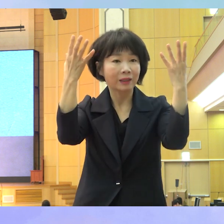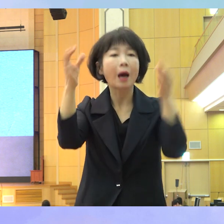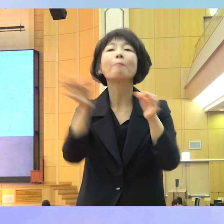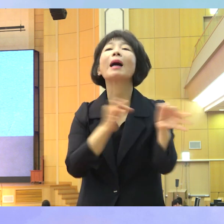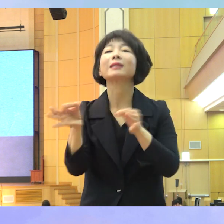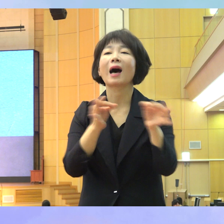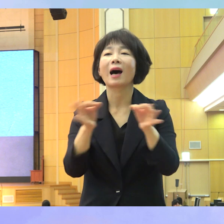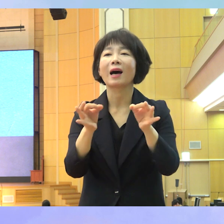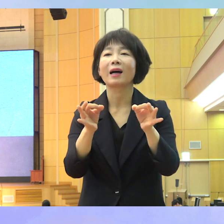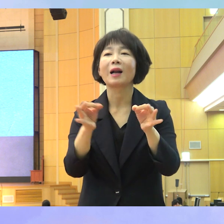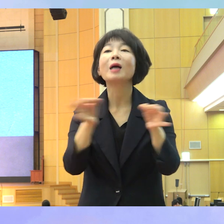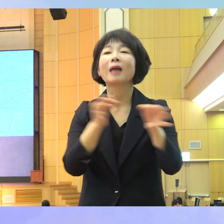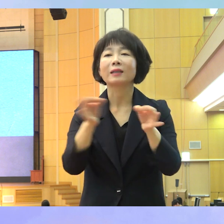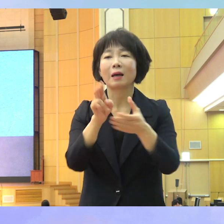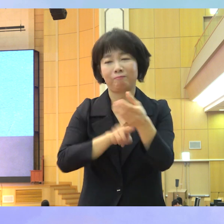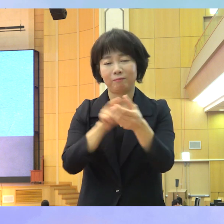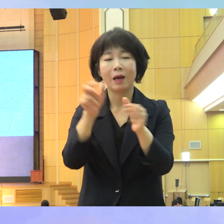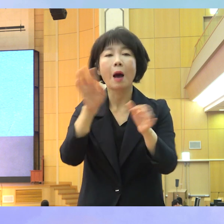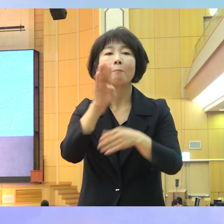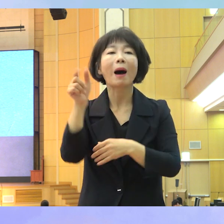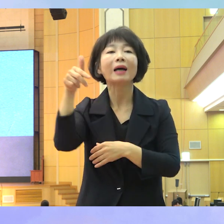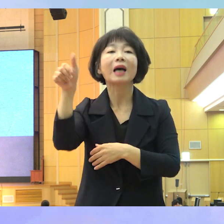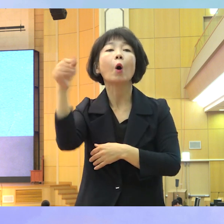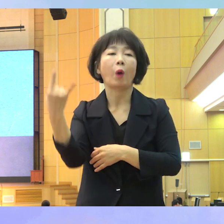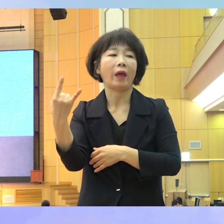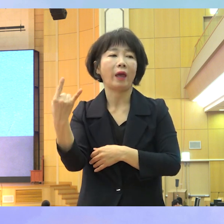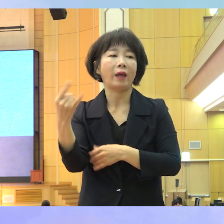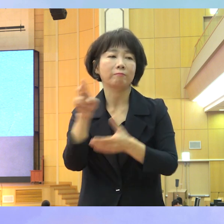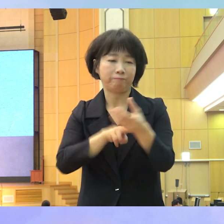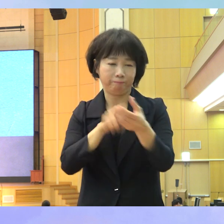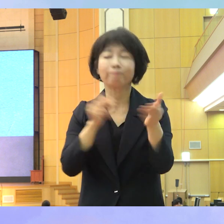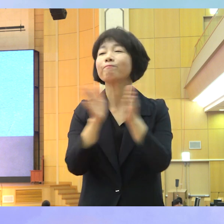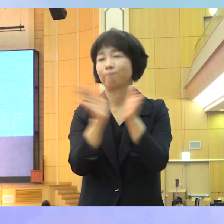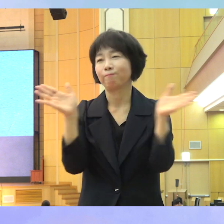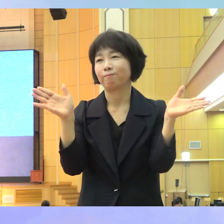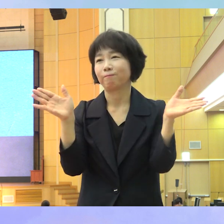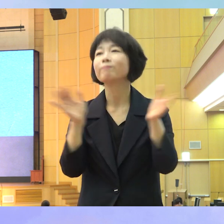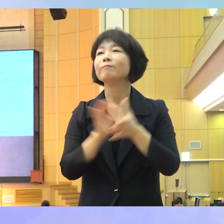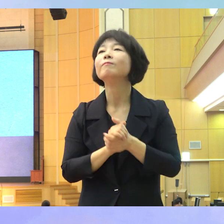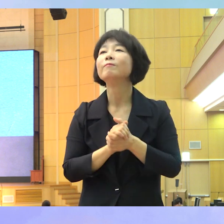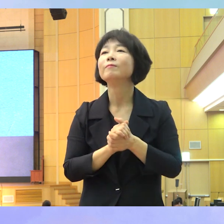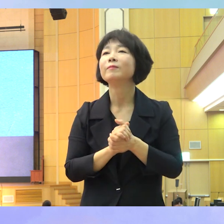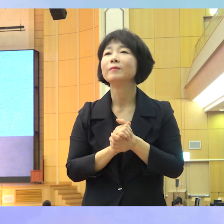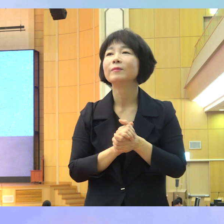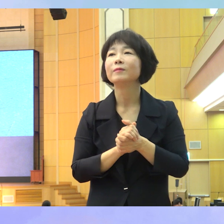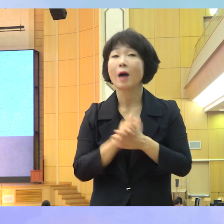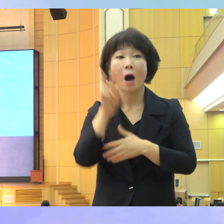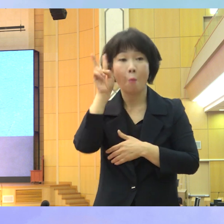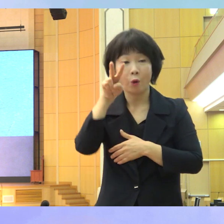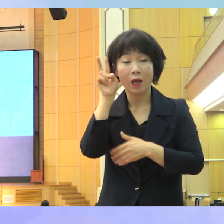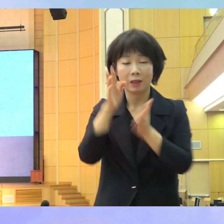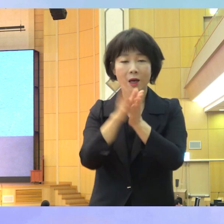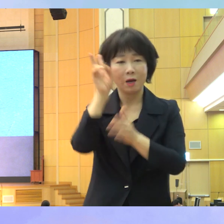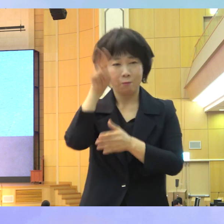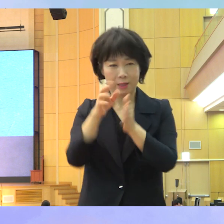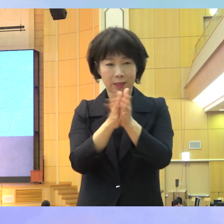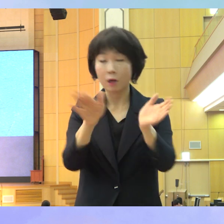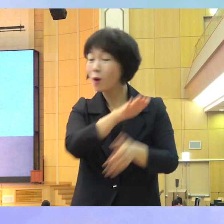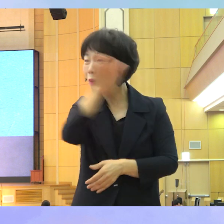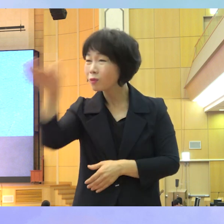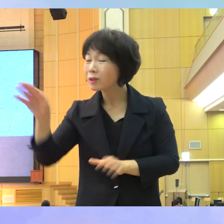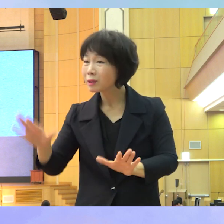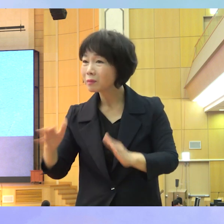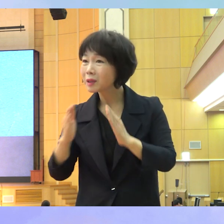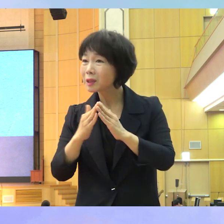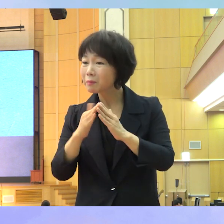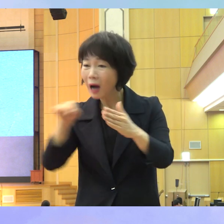추석 바자회가 교회 앞마당에서 있습니다. 또 아직 시작하기 전이니까 집에서 사용하지